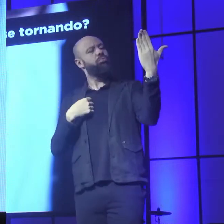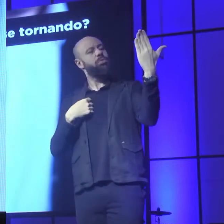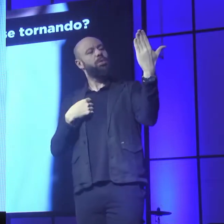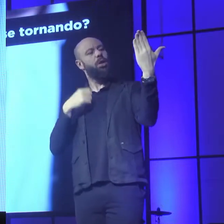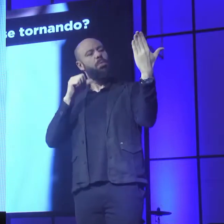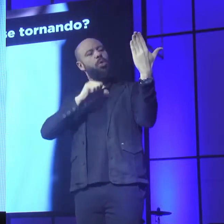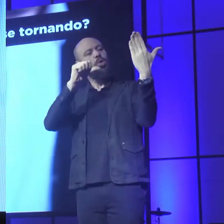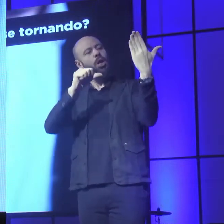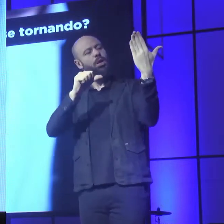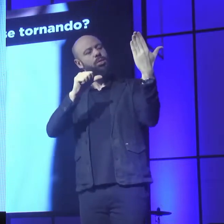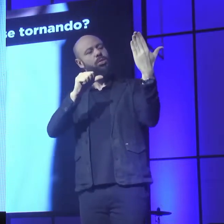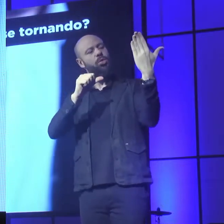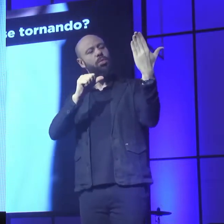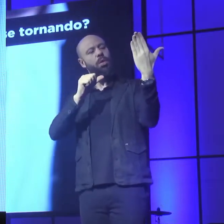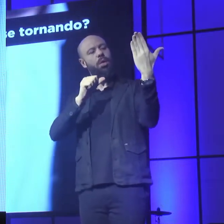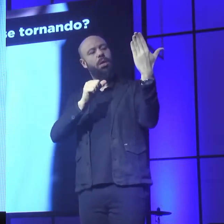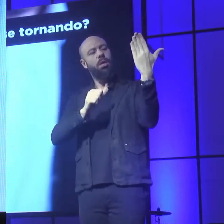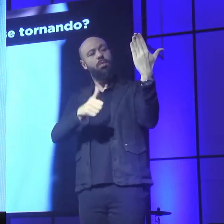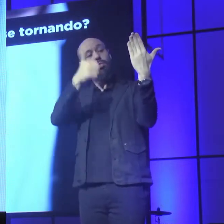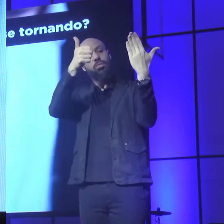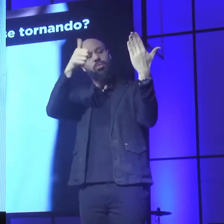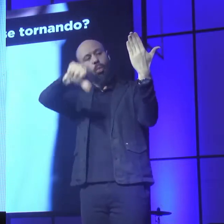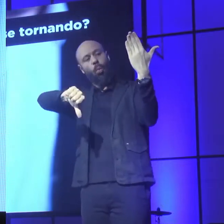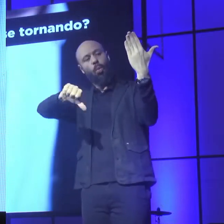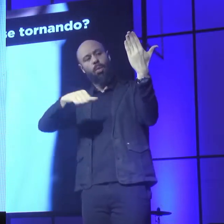tornando, quem você é.